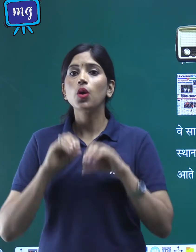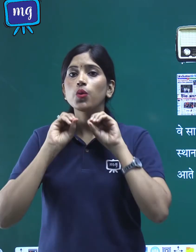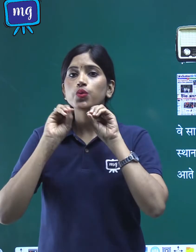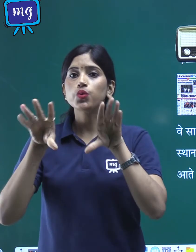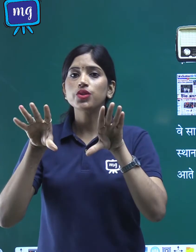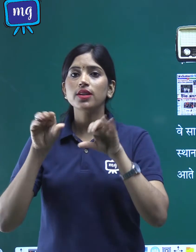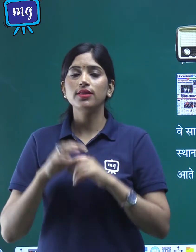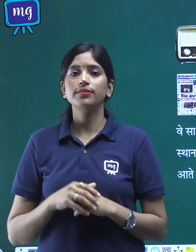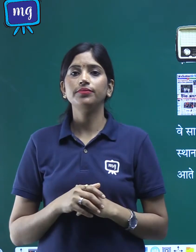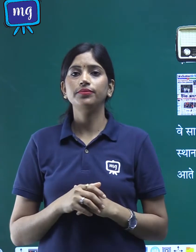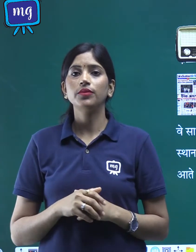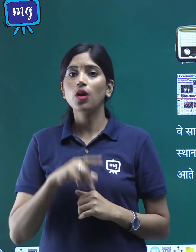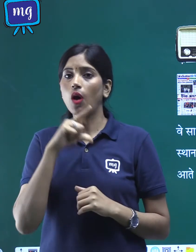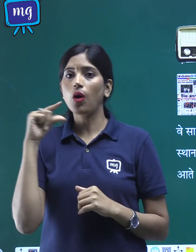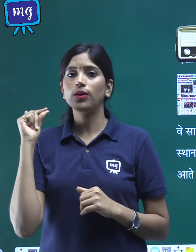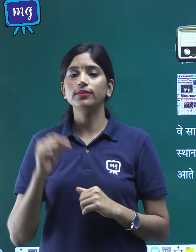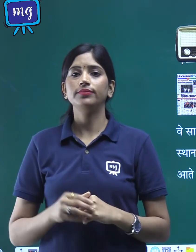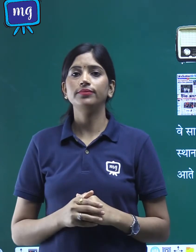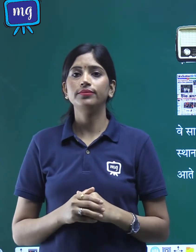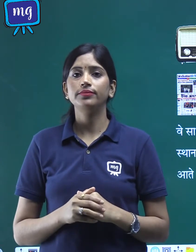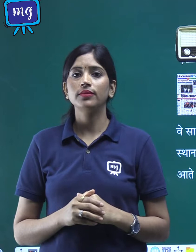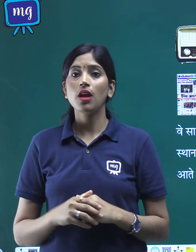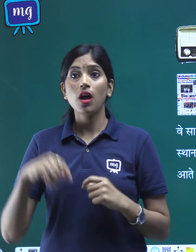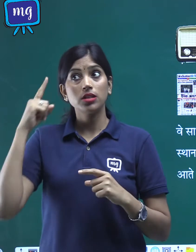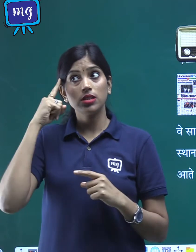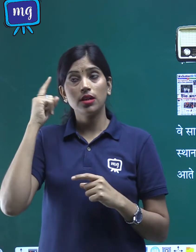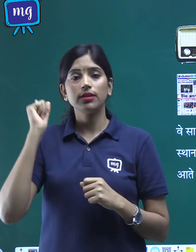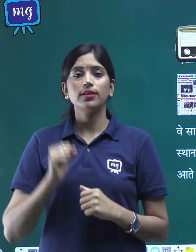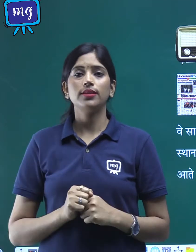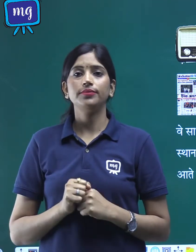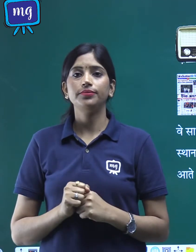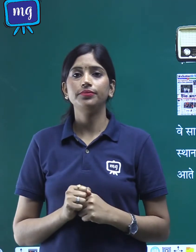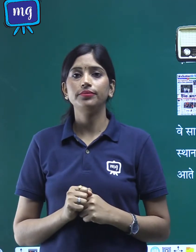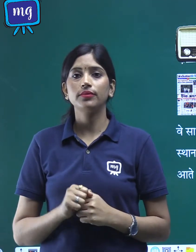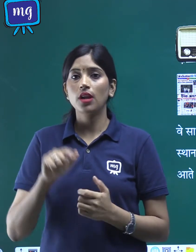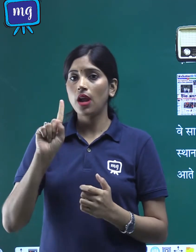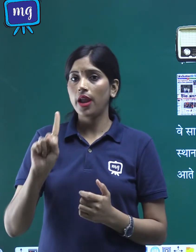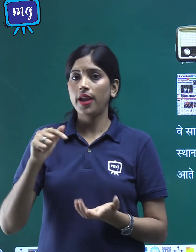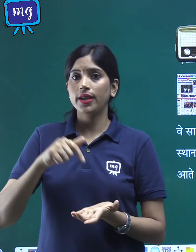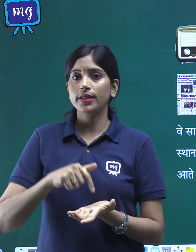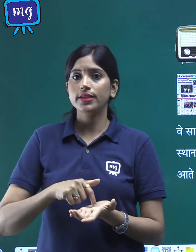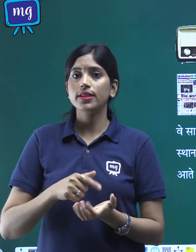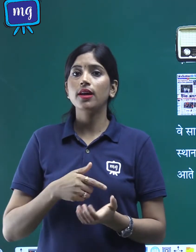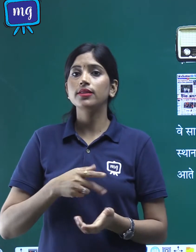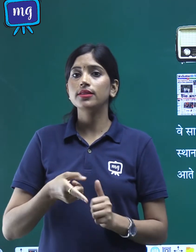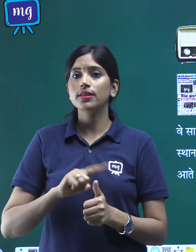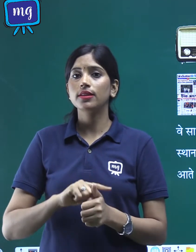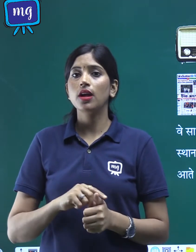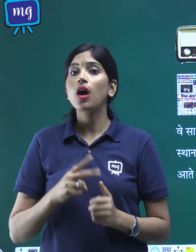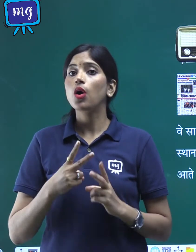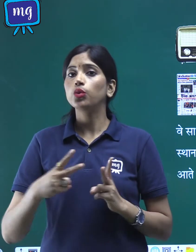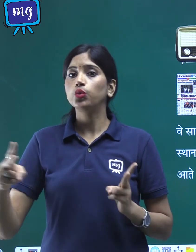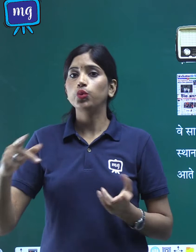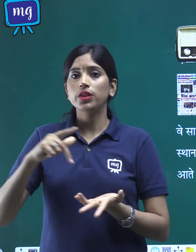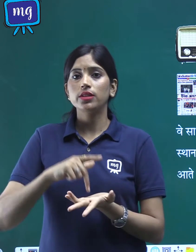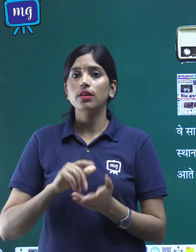सूचनाएं और जानकारियां एक स्थान से दूसरे